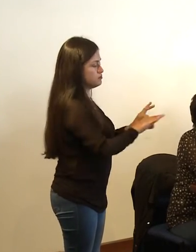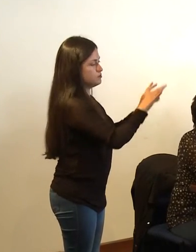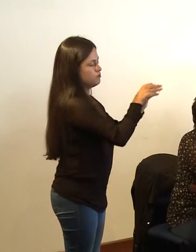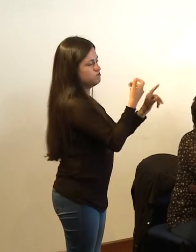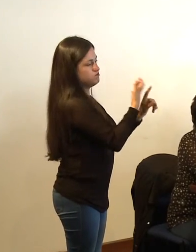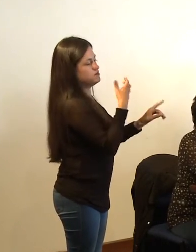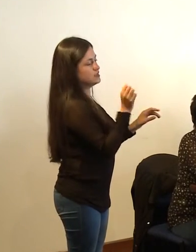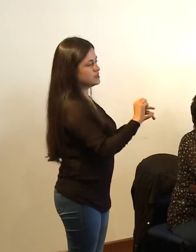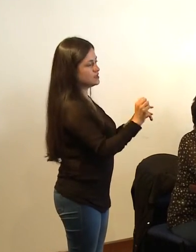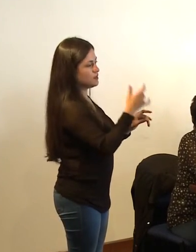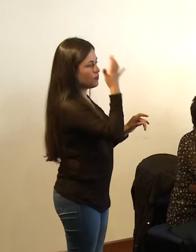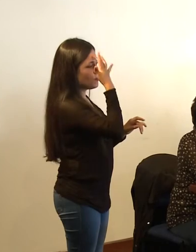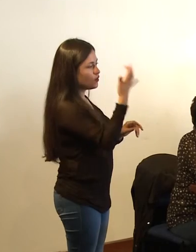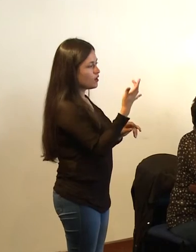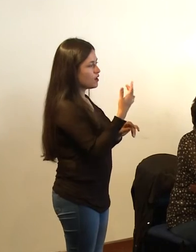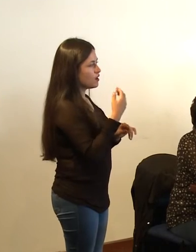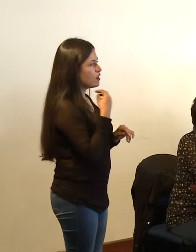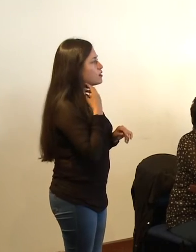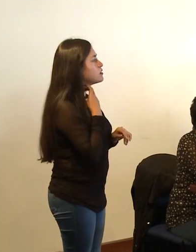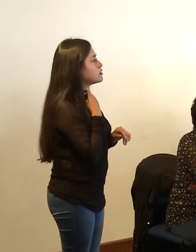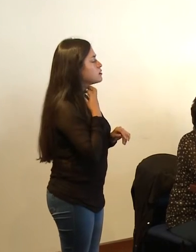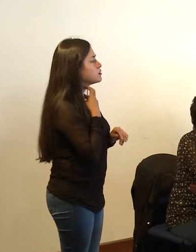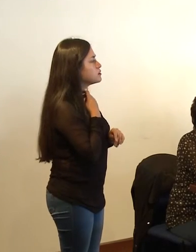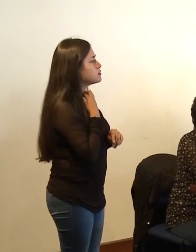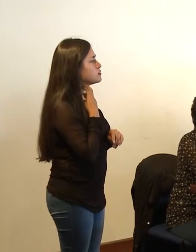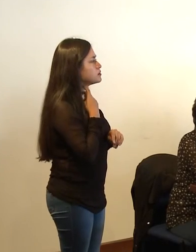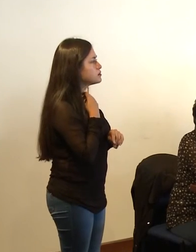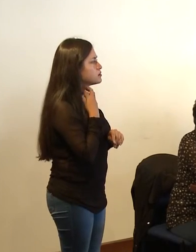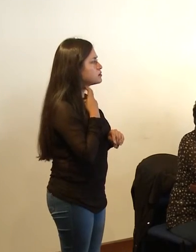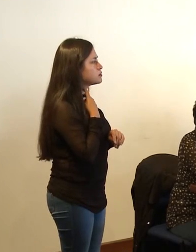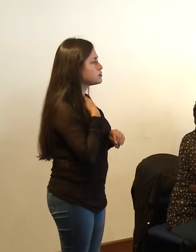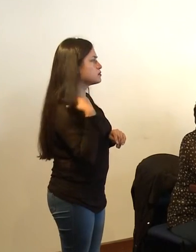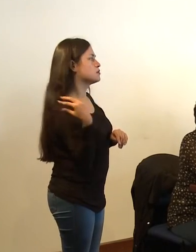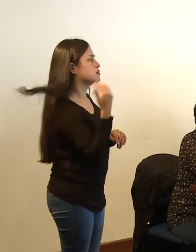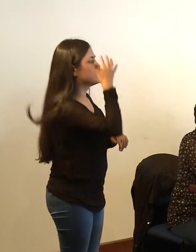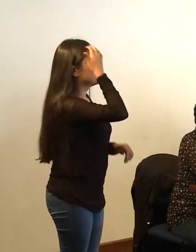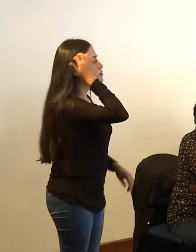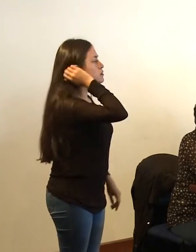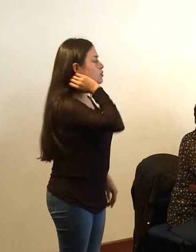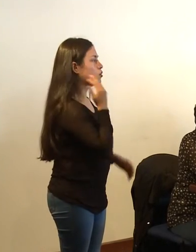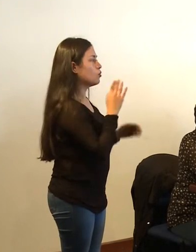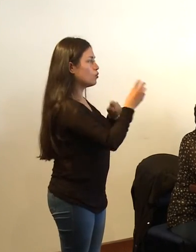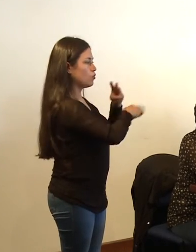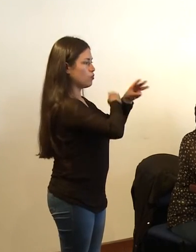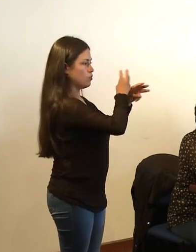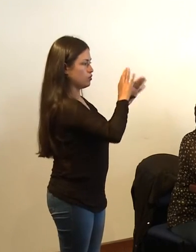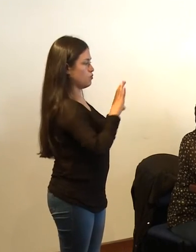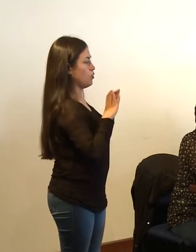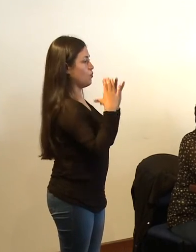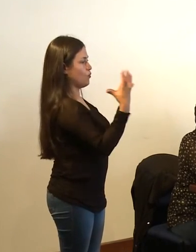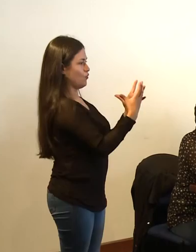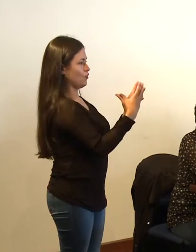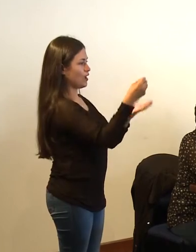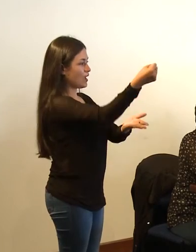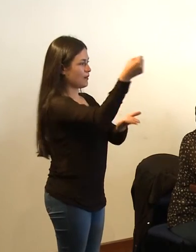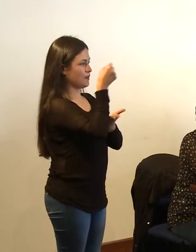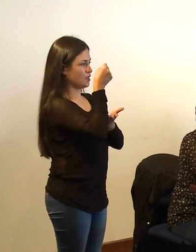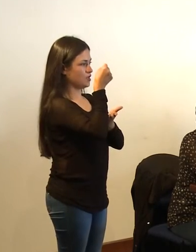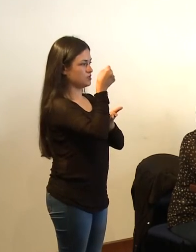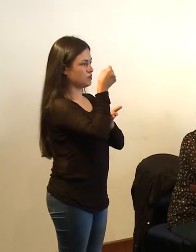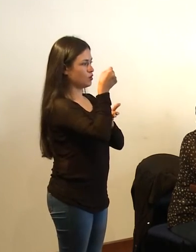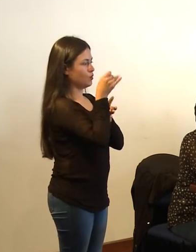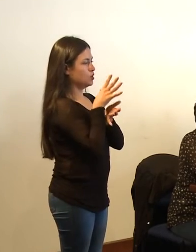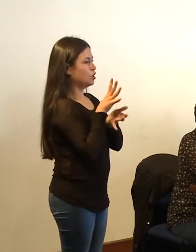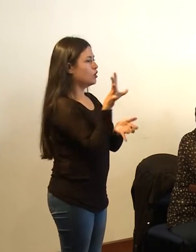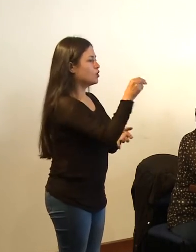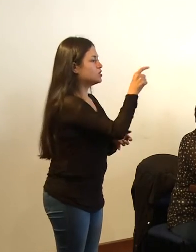porque realmente un mundo capitalista que nos conduce al suicidio